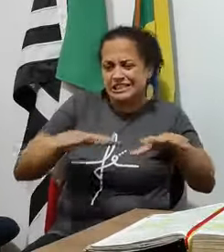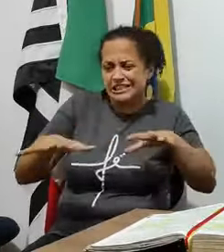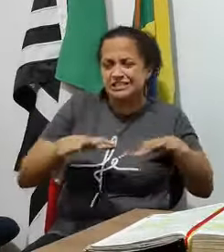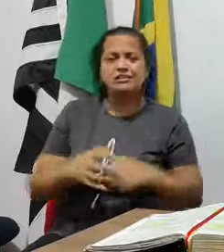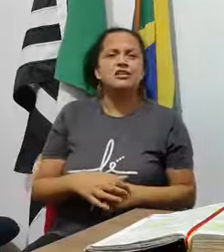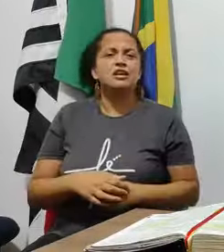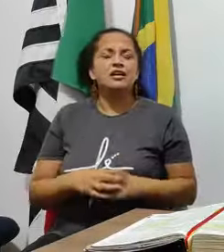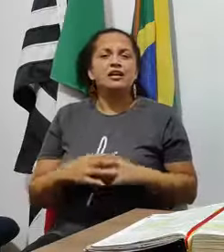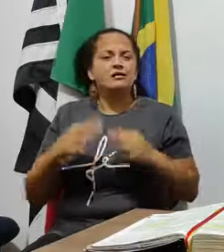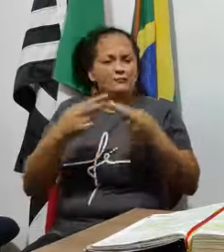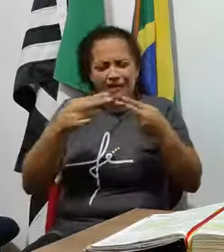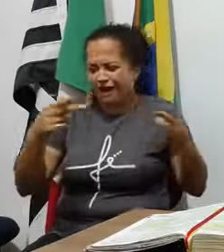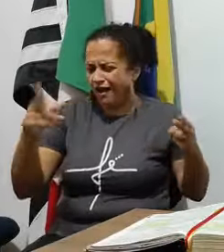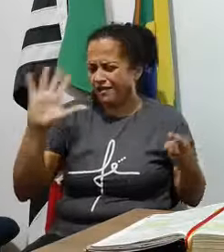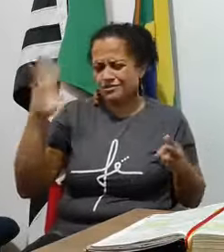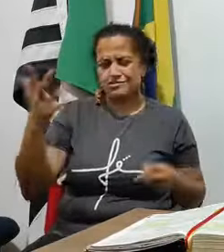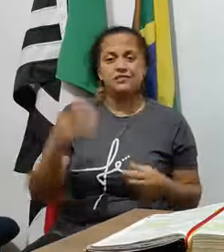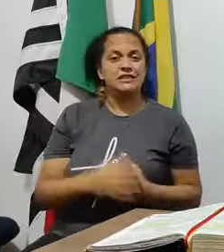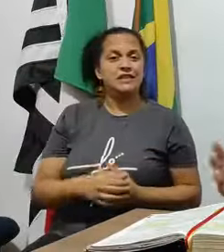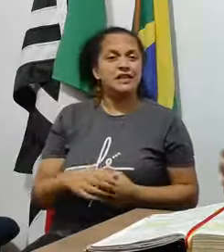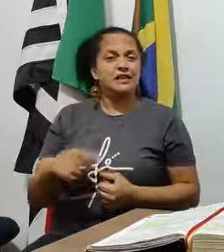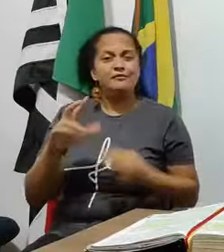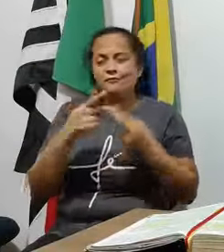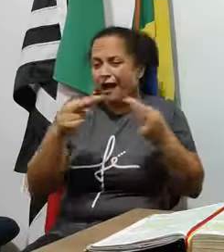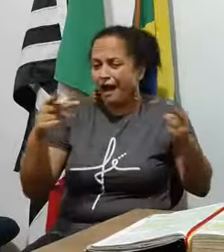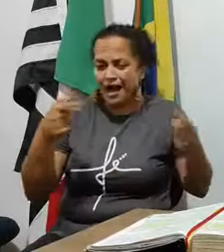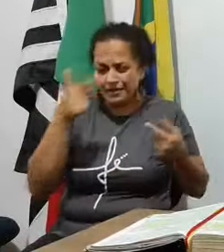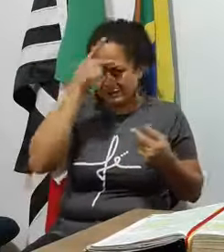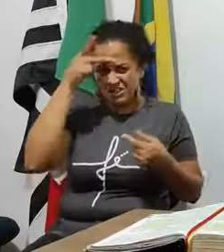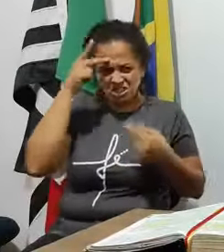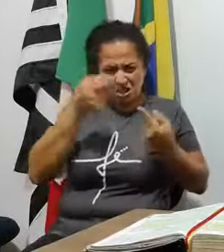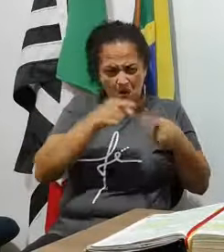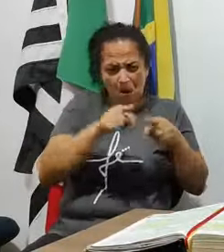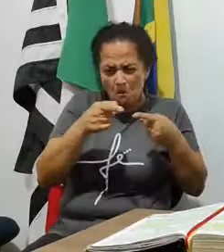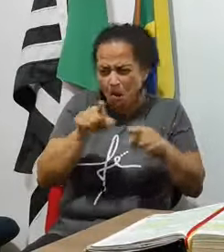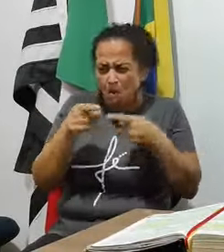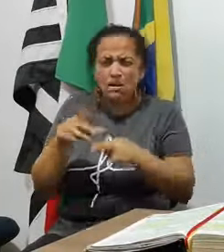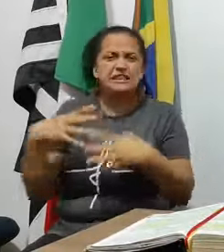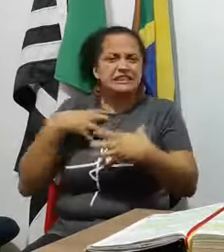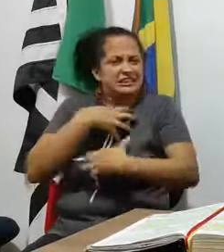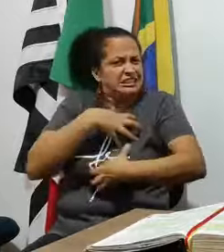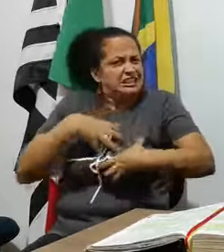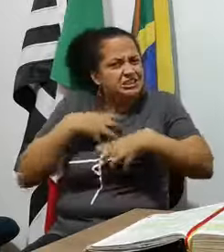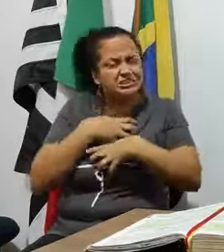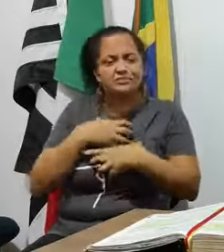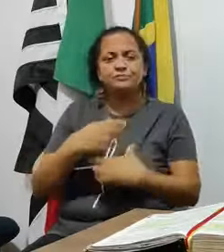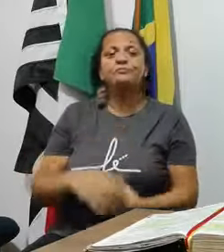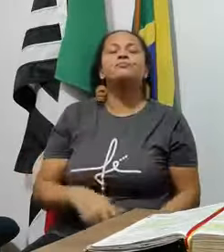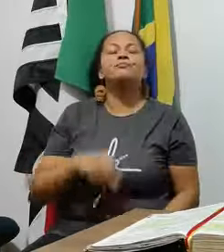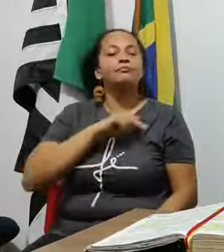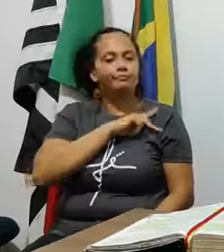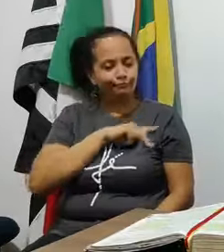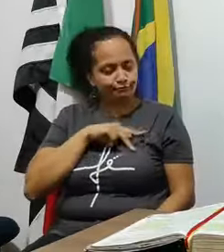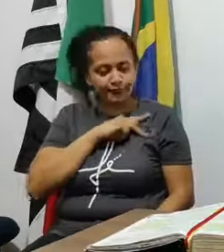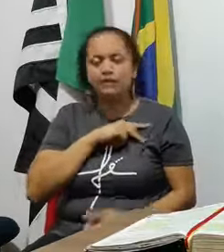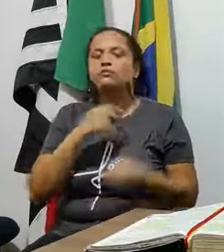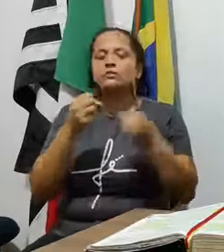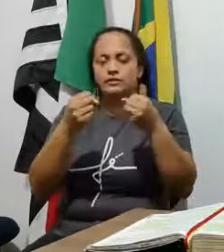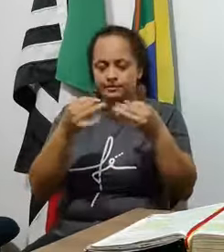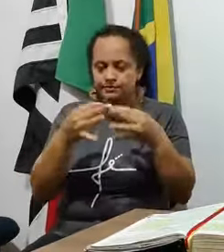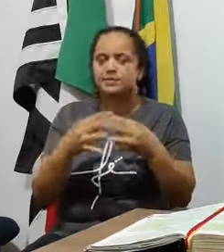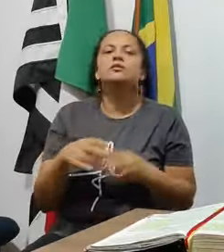de todos os tipos, perseguições, angústias. Paulo deixou claro, nos últimos dias